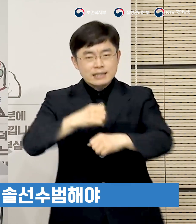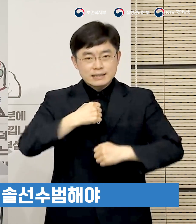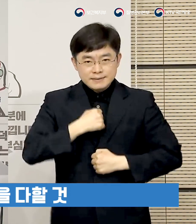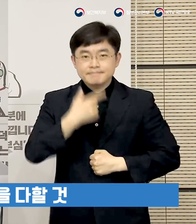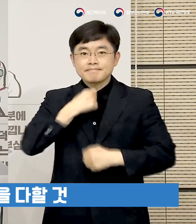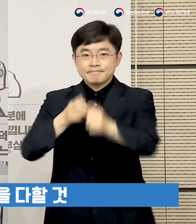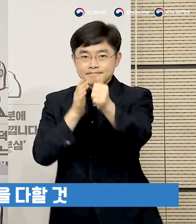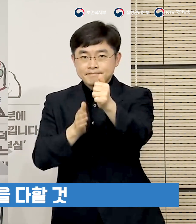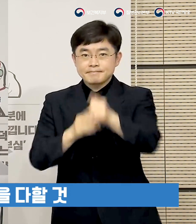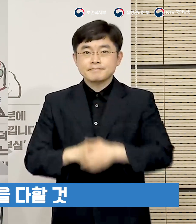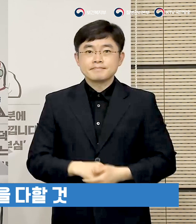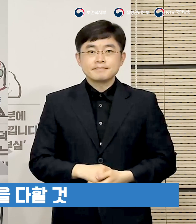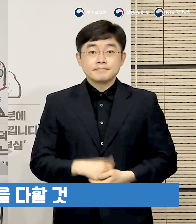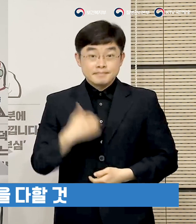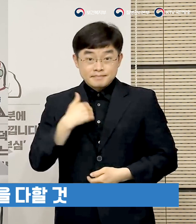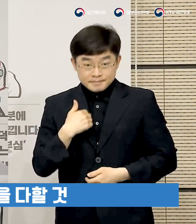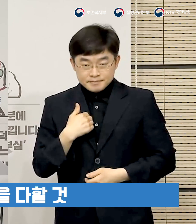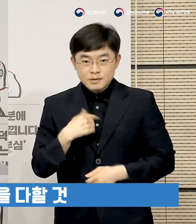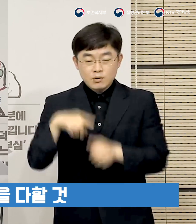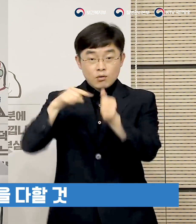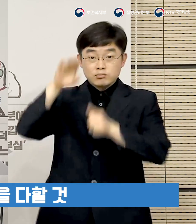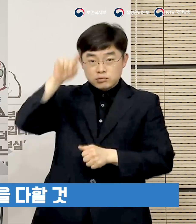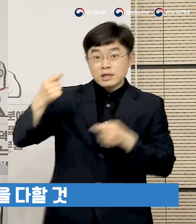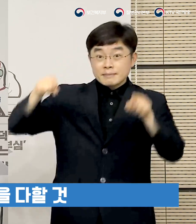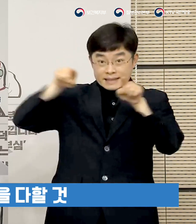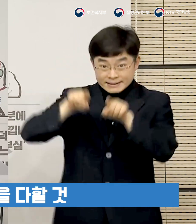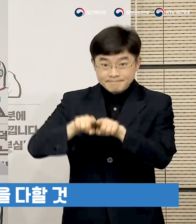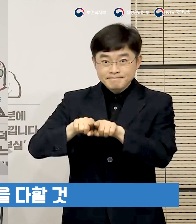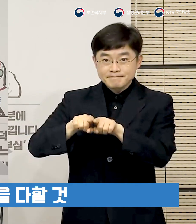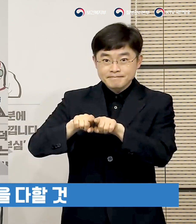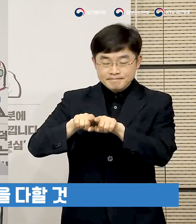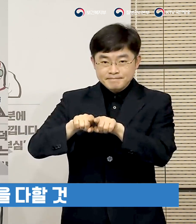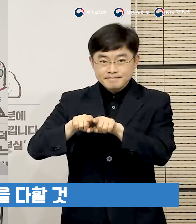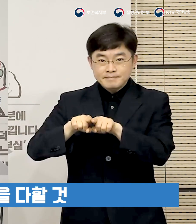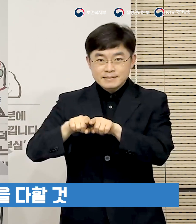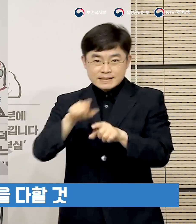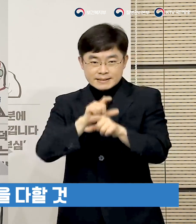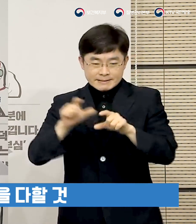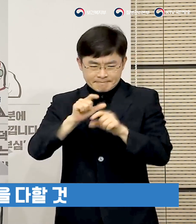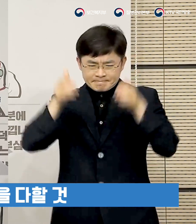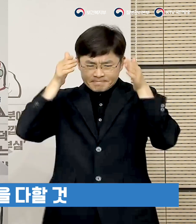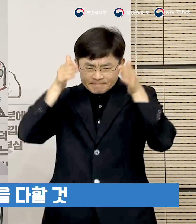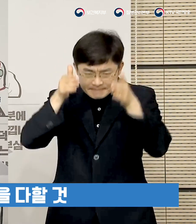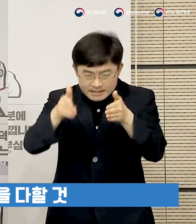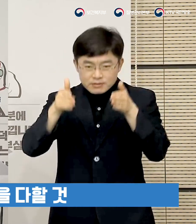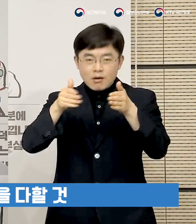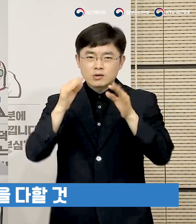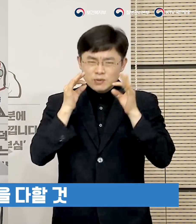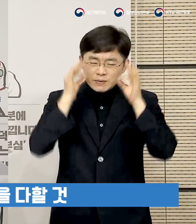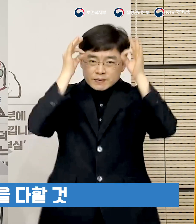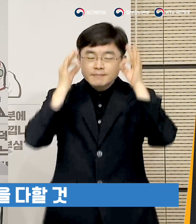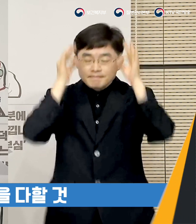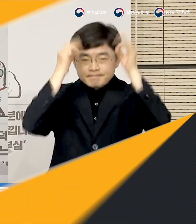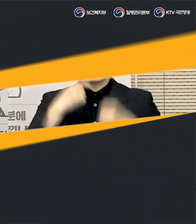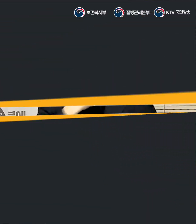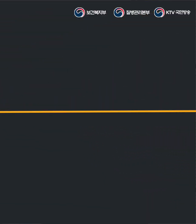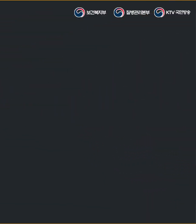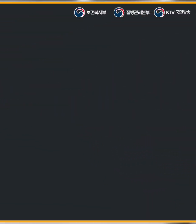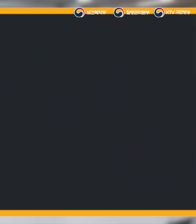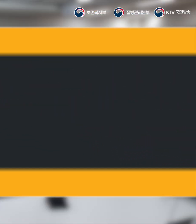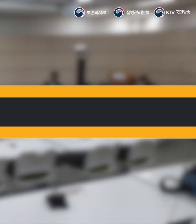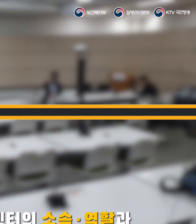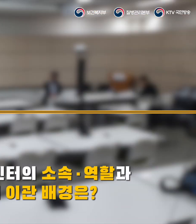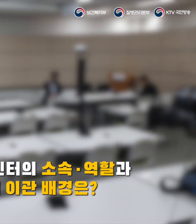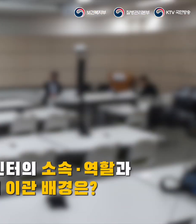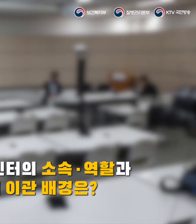부탁드립니다. 방역당국도 교육당국과 함께 긴장의 끈을 놓지 않고 학교 내 감염 예방을 위해 최선을 다하겠습니다.